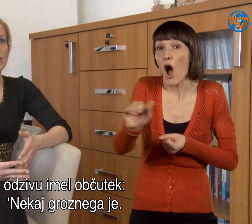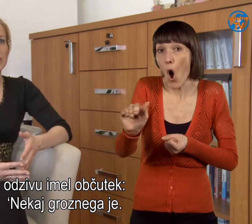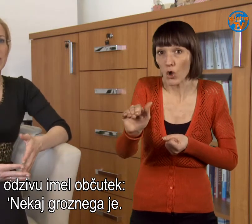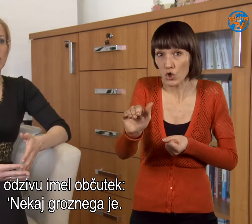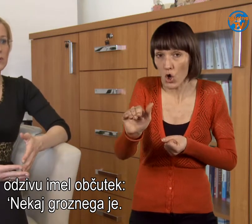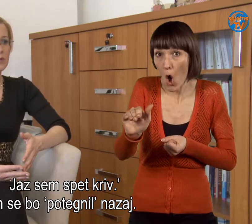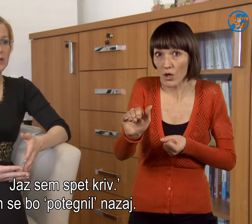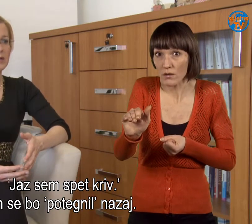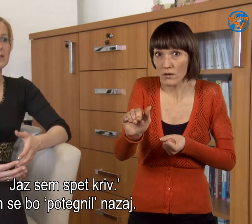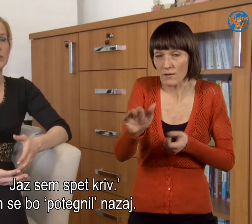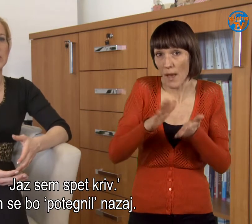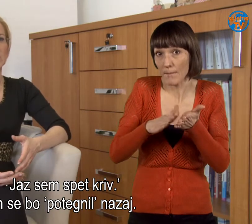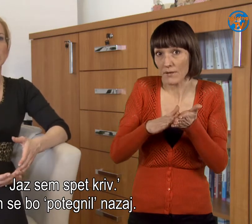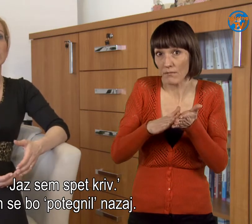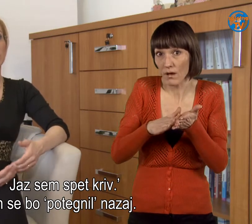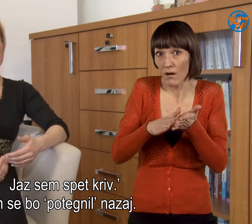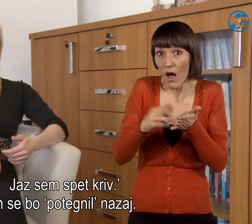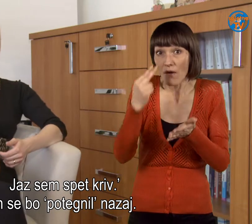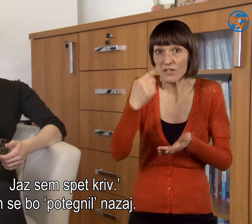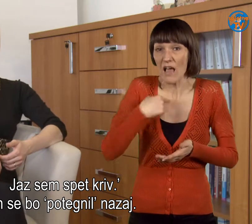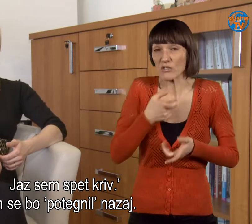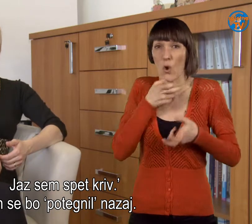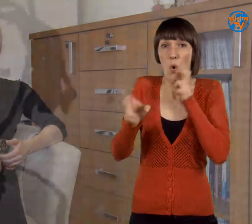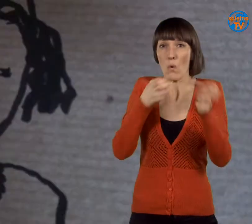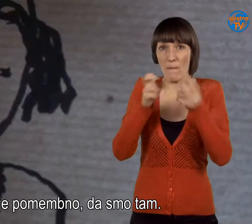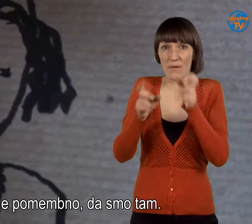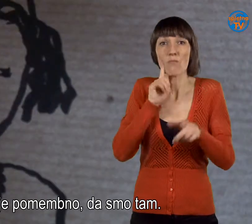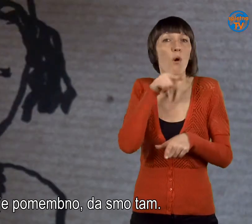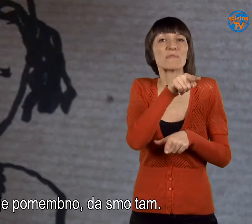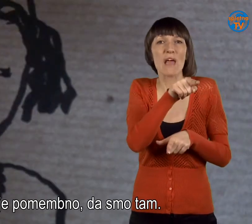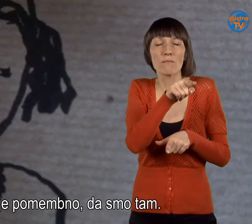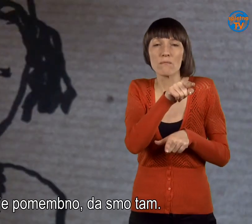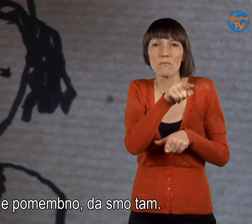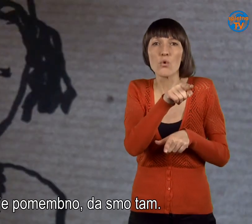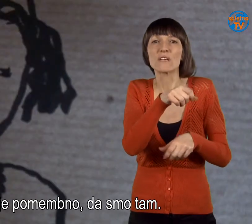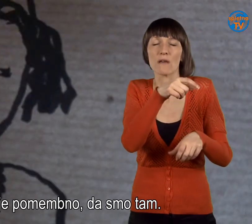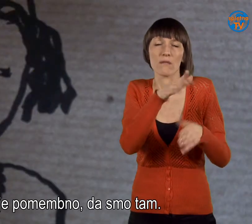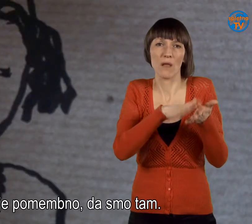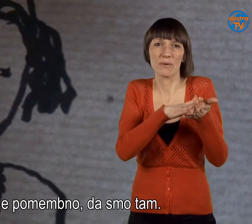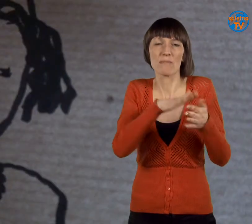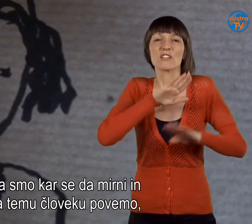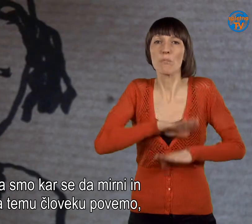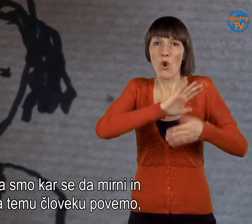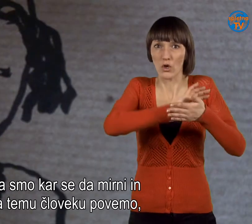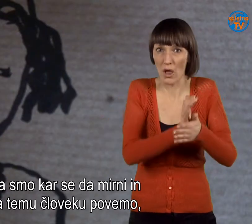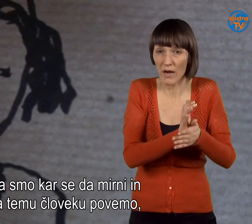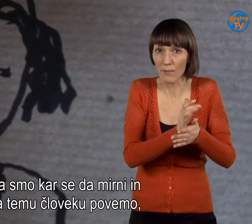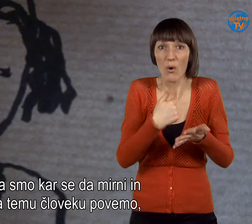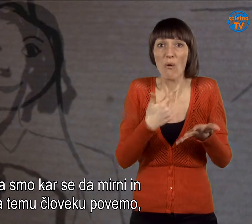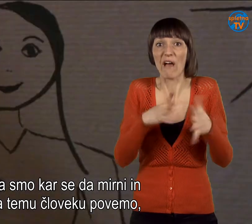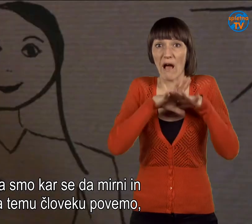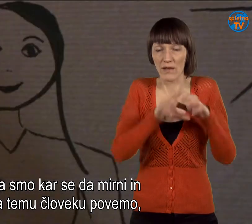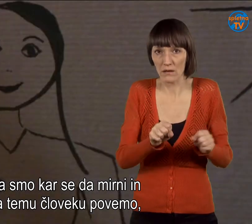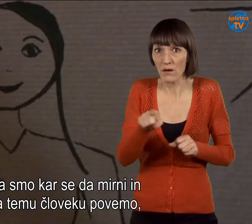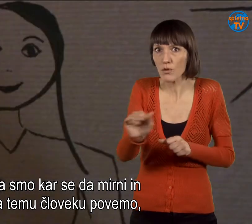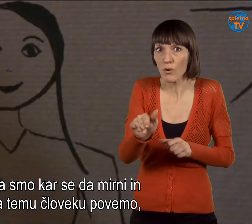nekaj groznega je, jaz sem spet kriv in se bo nazaj potegnil. Skratka, tukaj je zelo pomembno, da smo tam, da smo kar se da mirni,